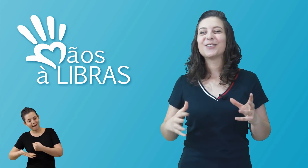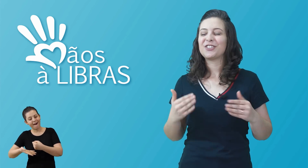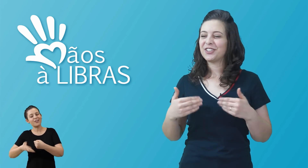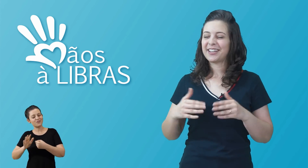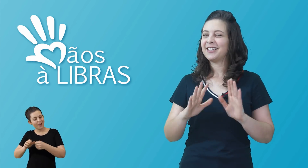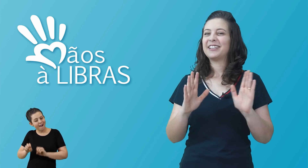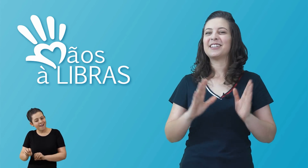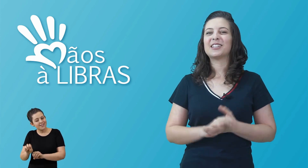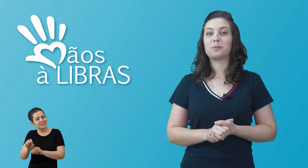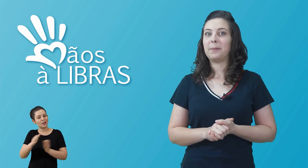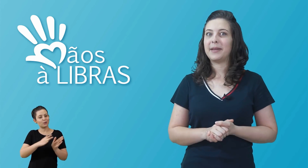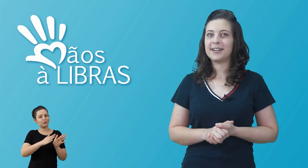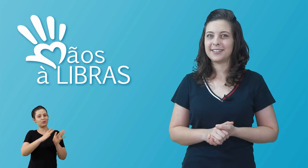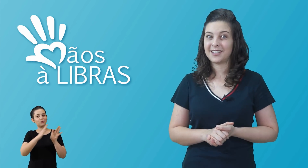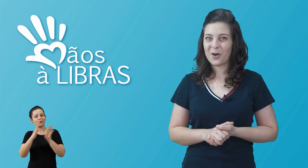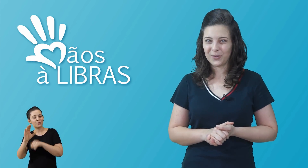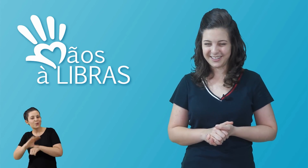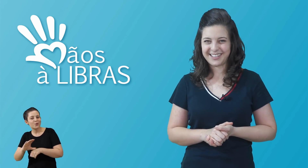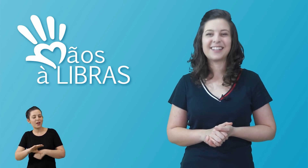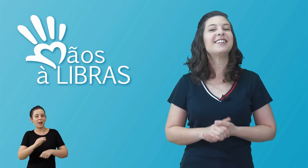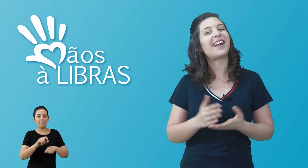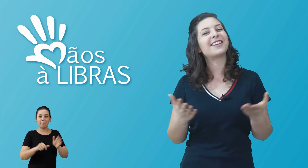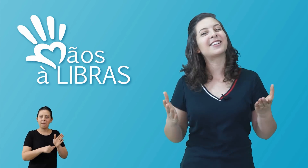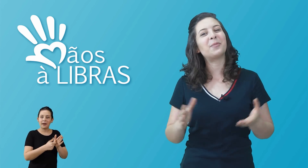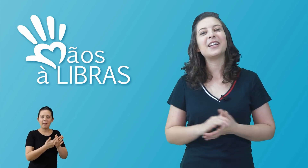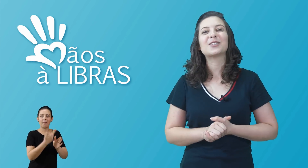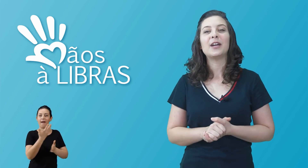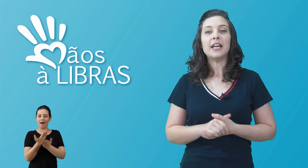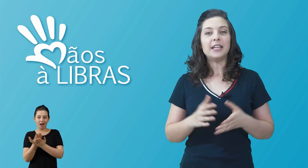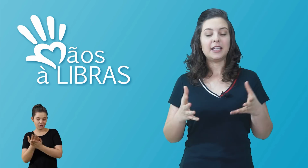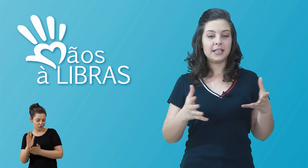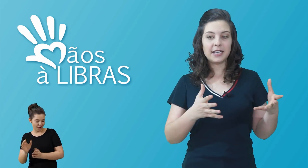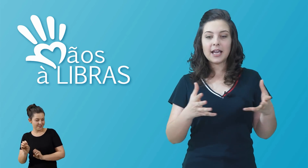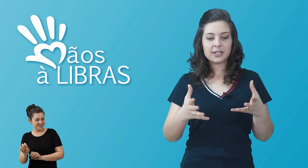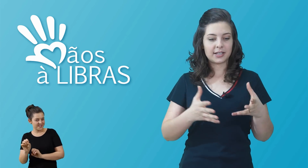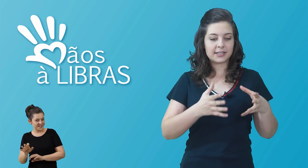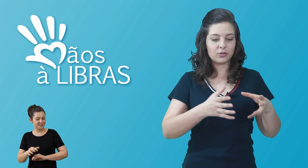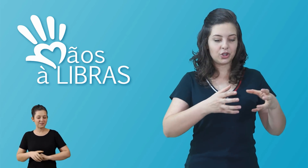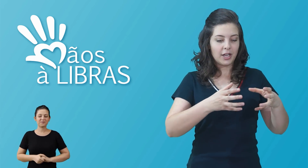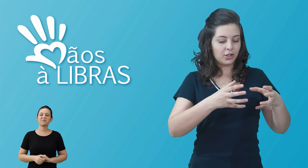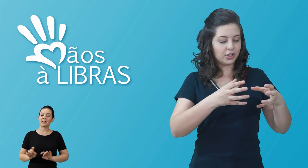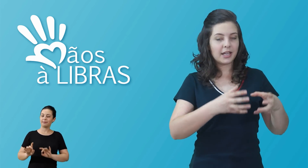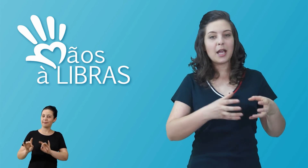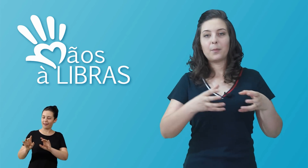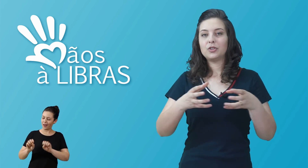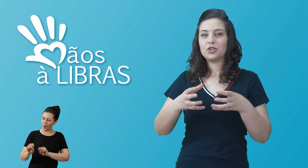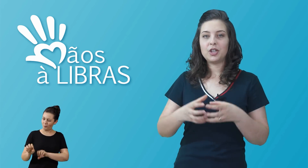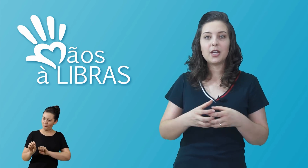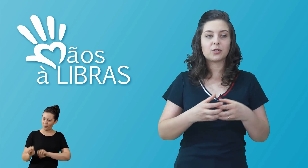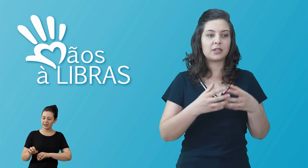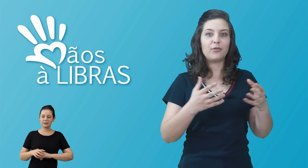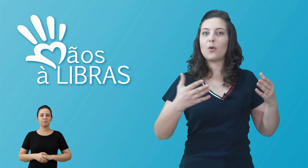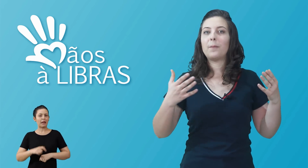decorrer do curso a gente treina aí desde as primeiras aulas, tá? Tem técnica para isso. E é isso, a questão de tempo e